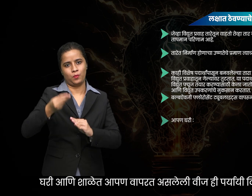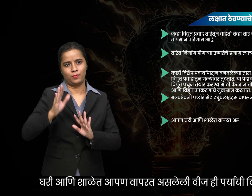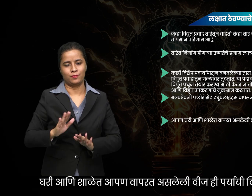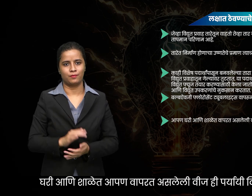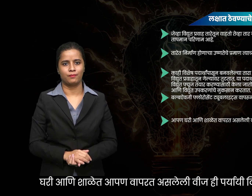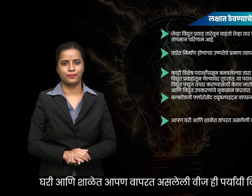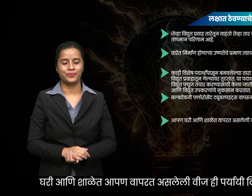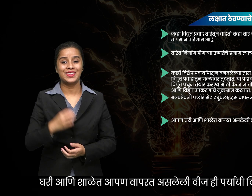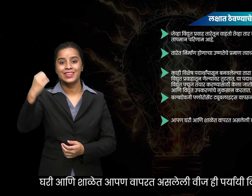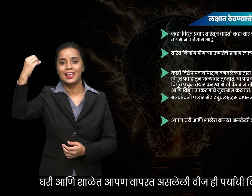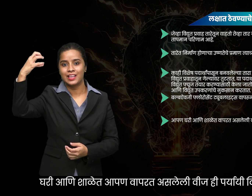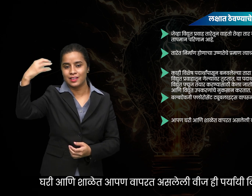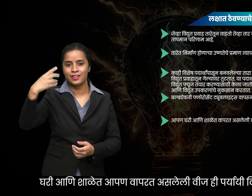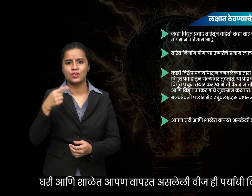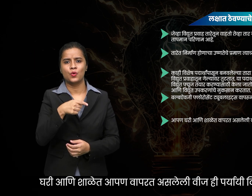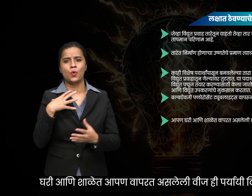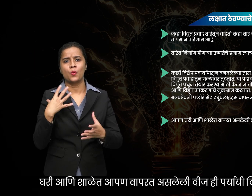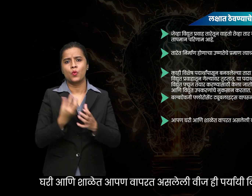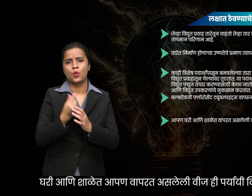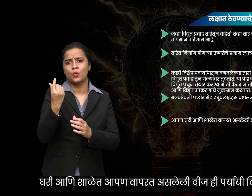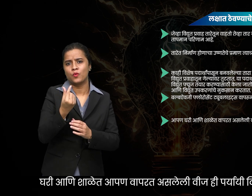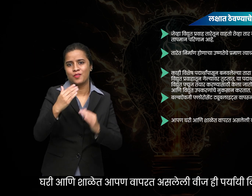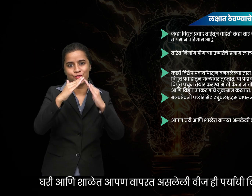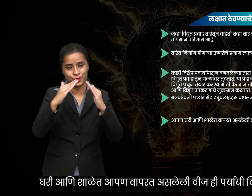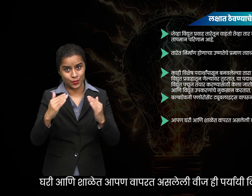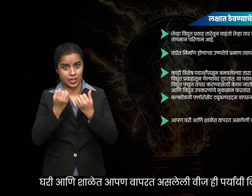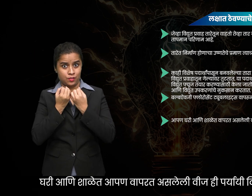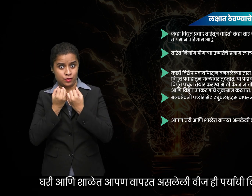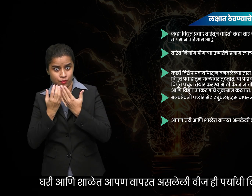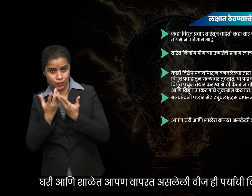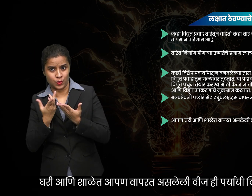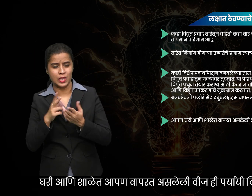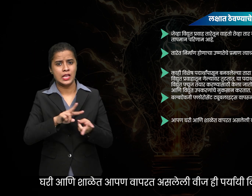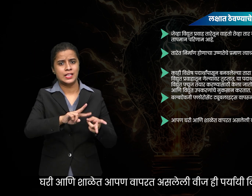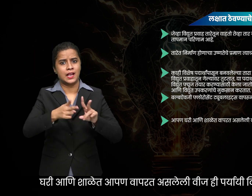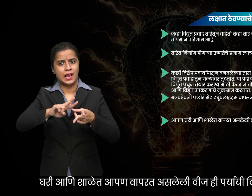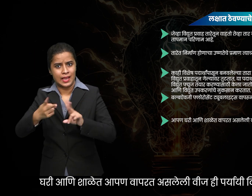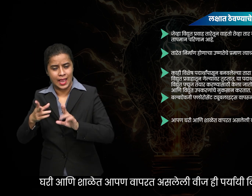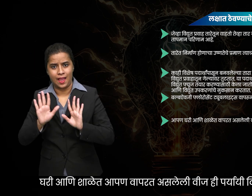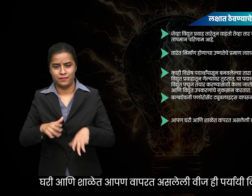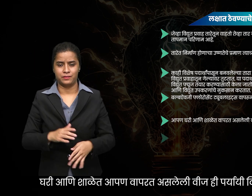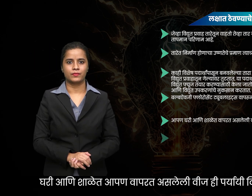घरी आणि शाळेत आपण वापरता असलेली वीज ही पर्यायी विद्युत प्रवाह असते.